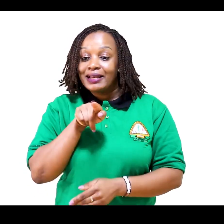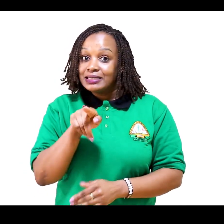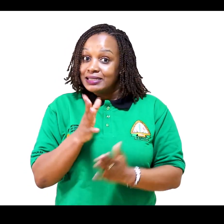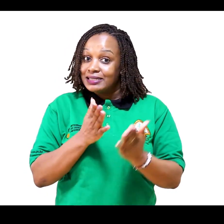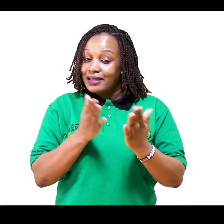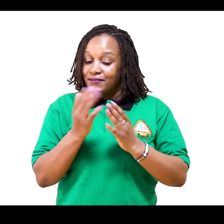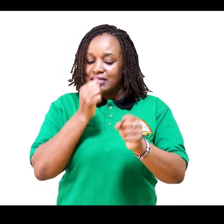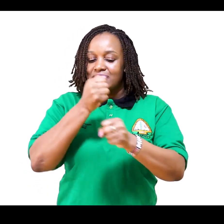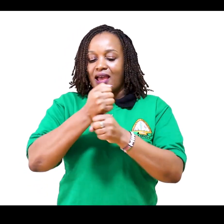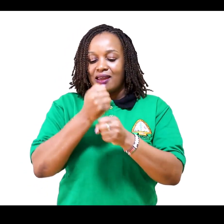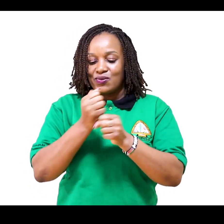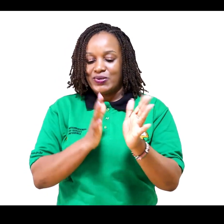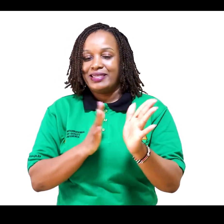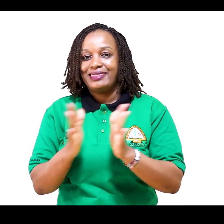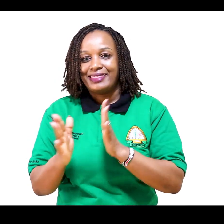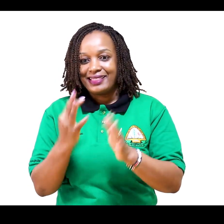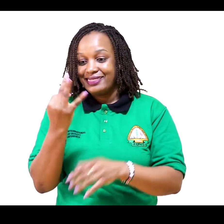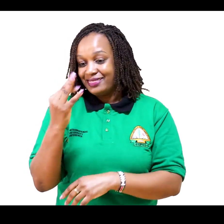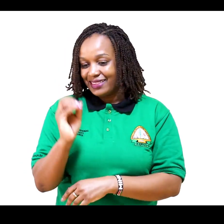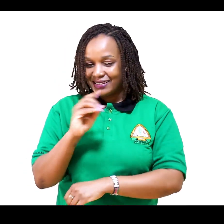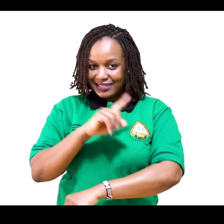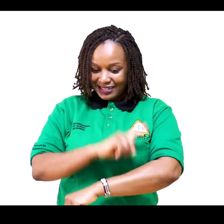Huduma hii inafanywa kwa siku 30.